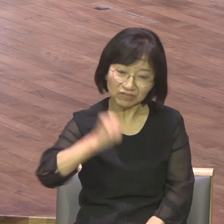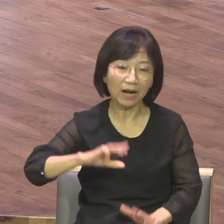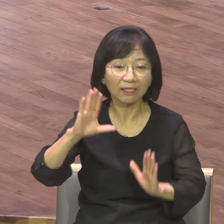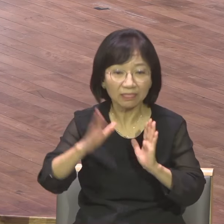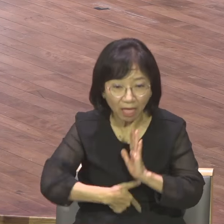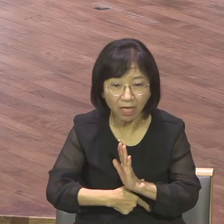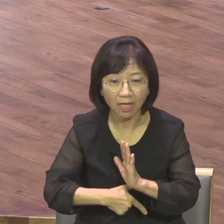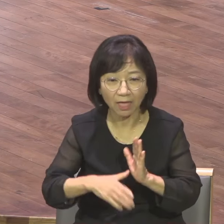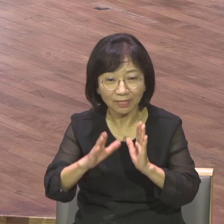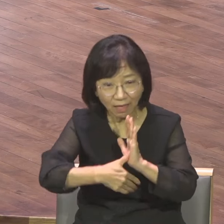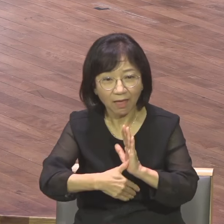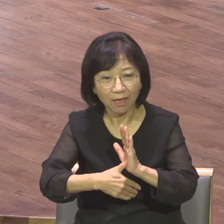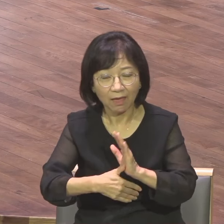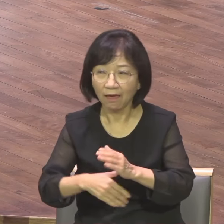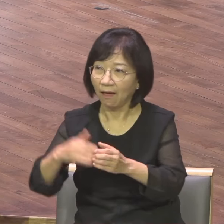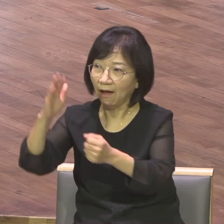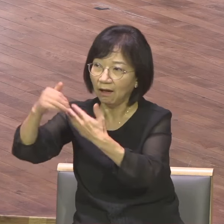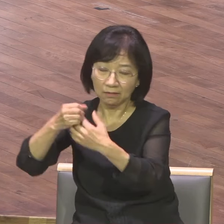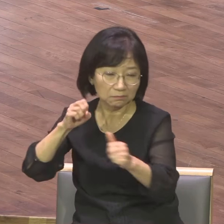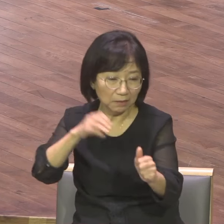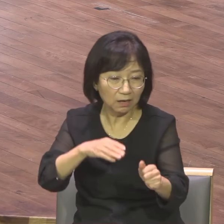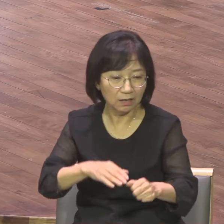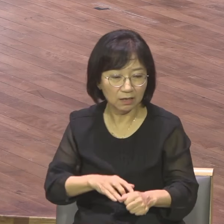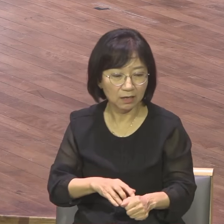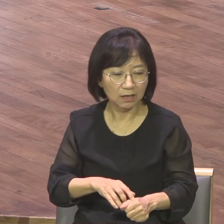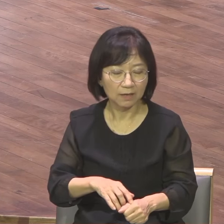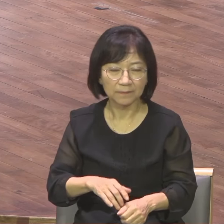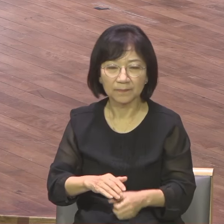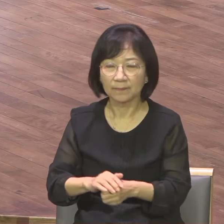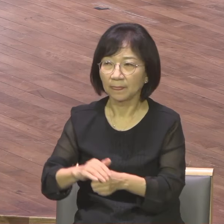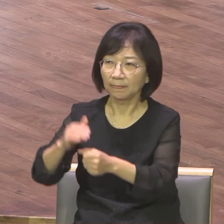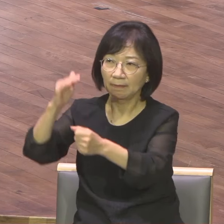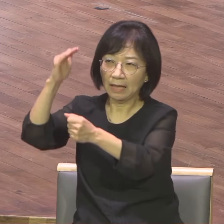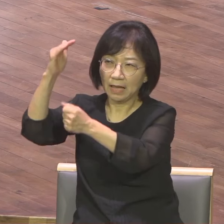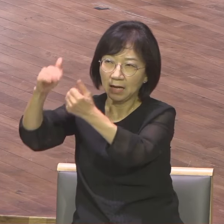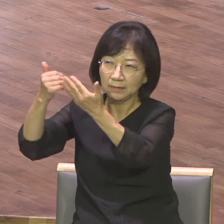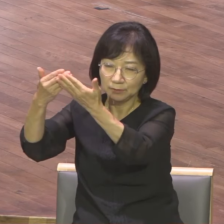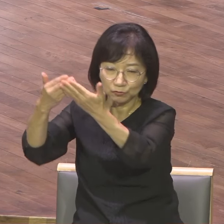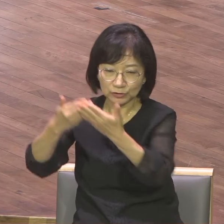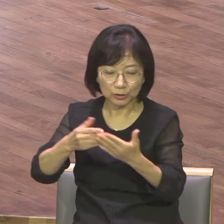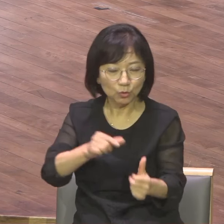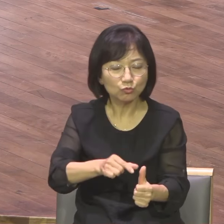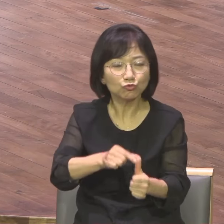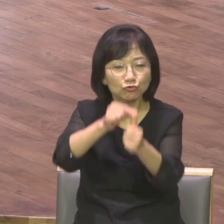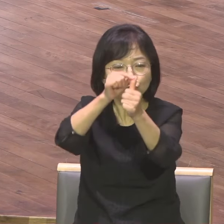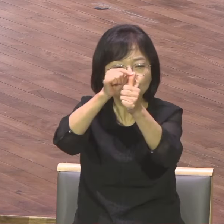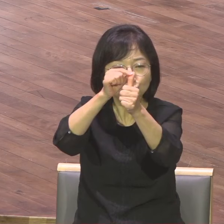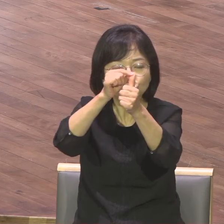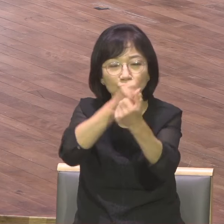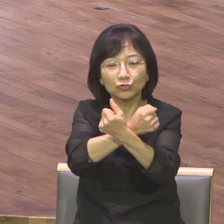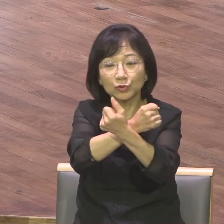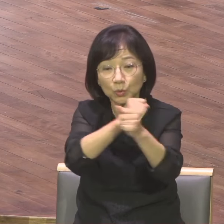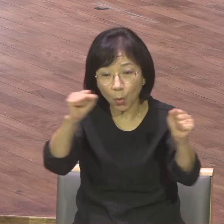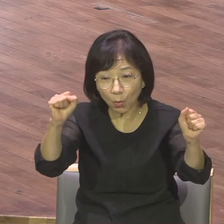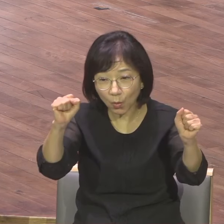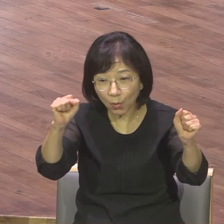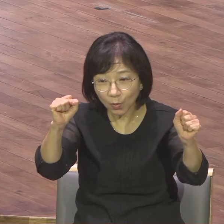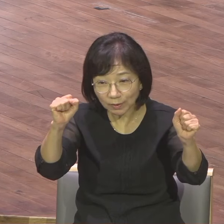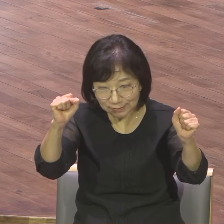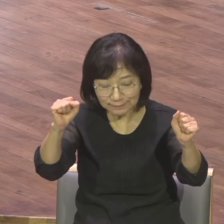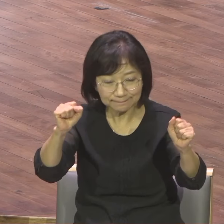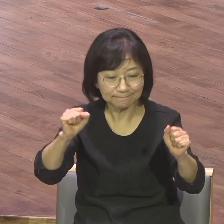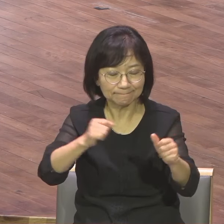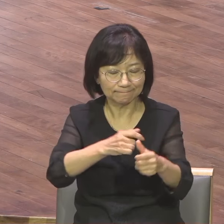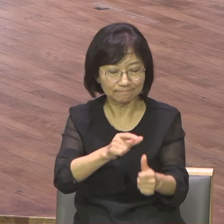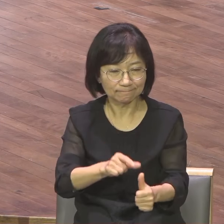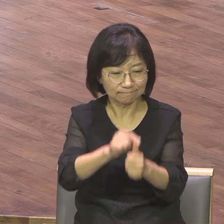지금 하나님의 구속사 성취는요, 인간이 불순종하고 인간이 타락하고